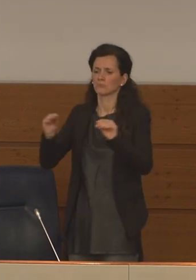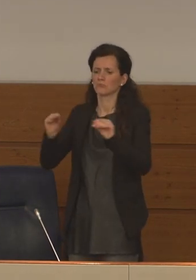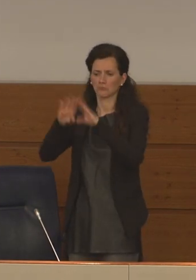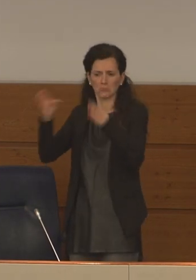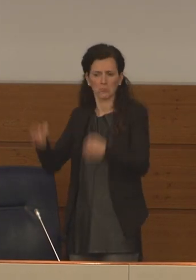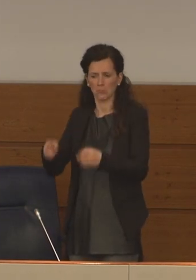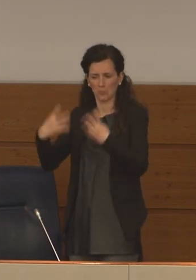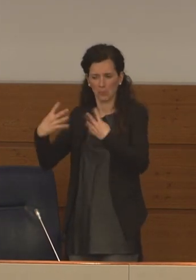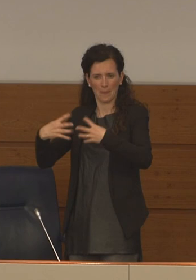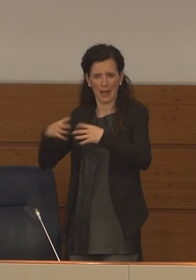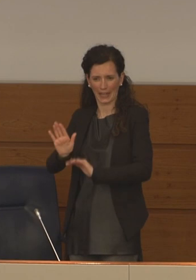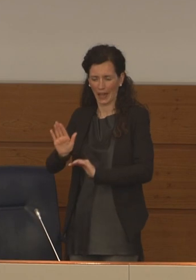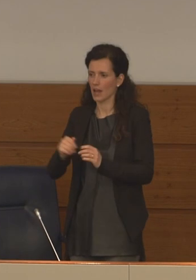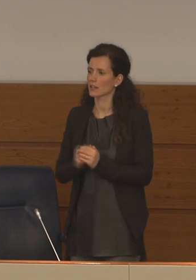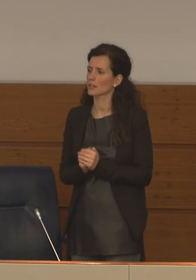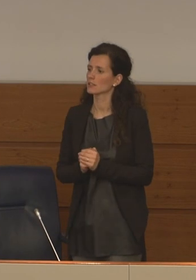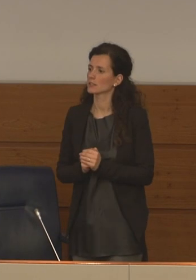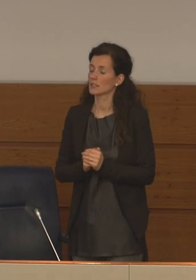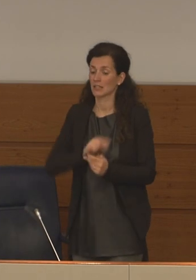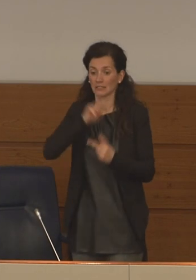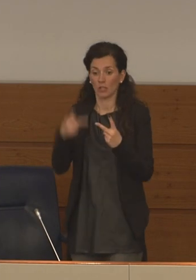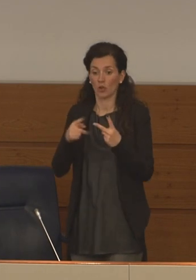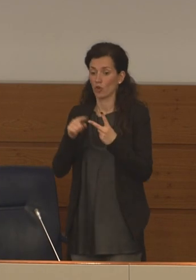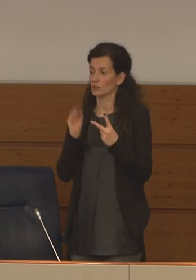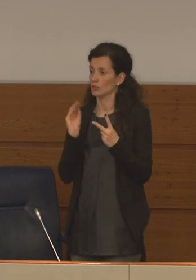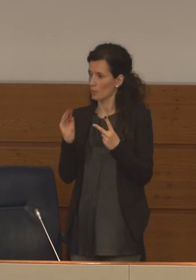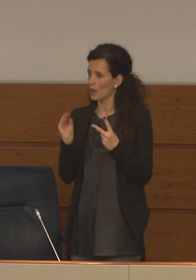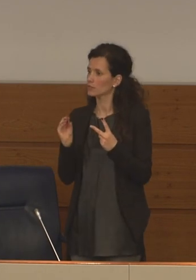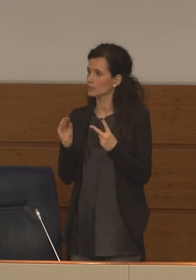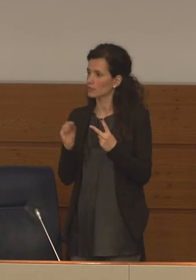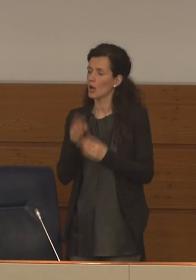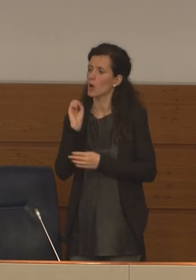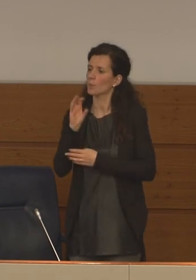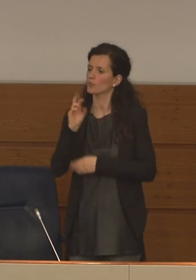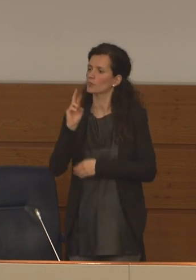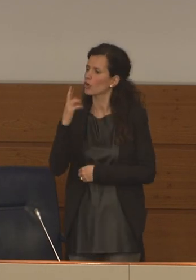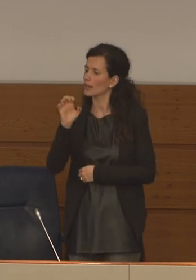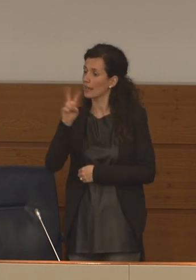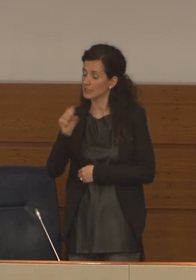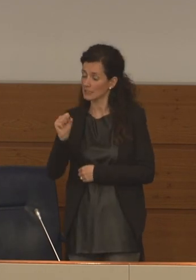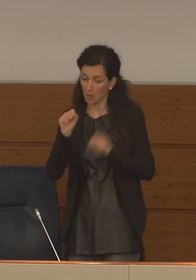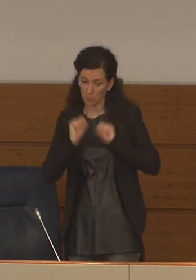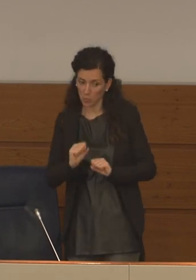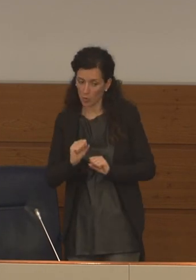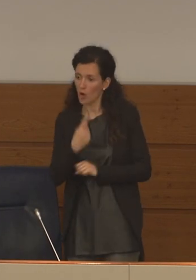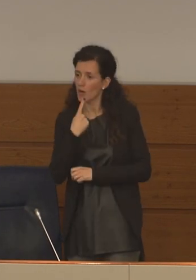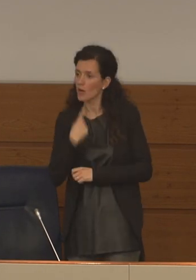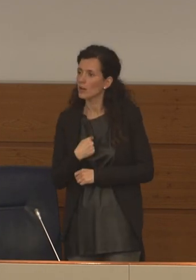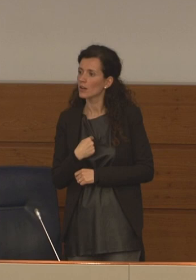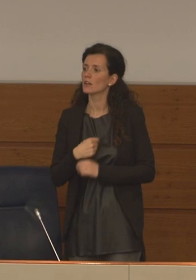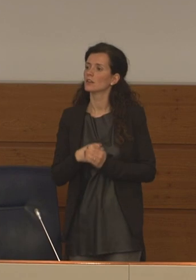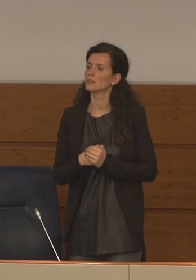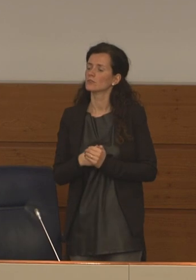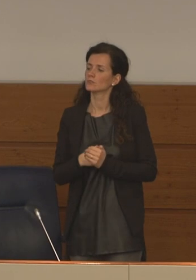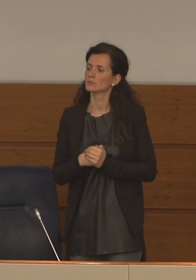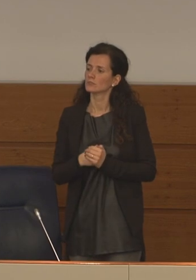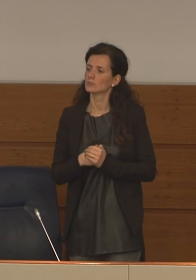e la seconda al professoressa si può è possibile avere